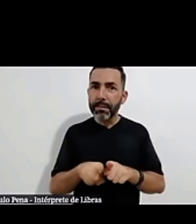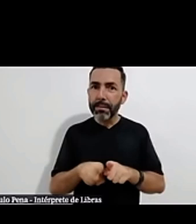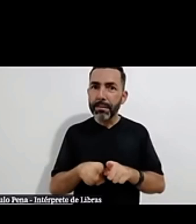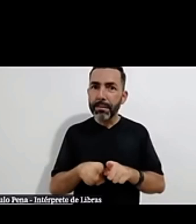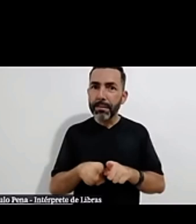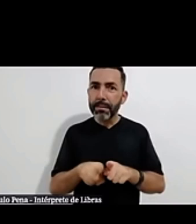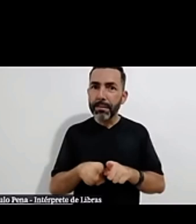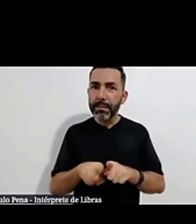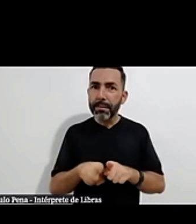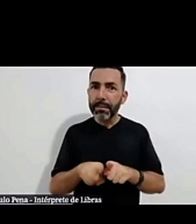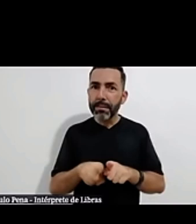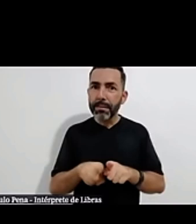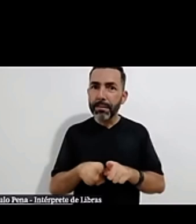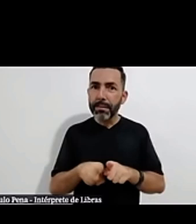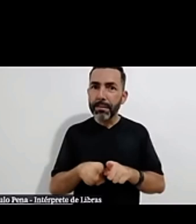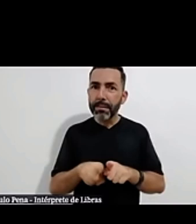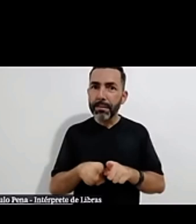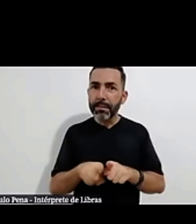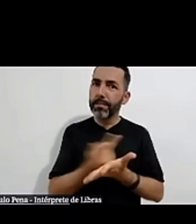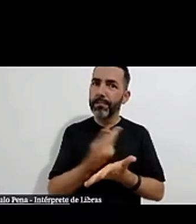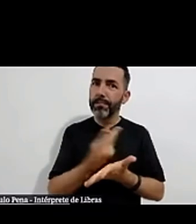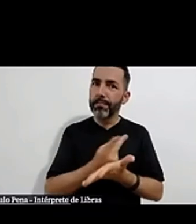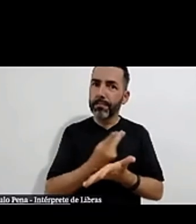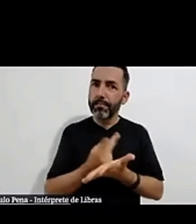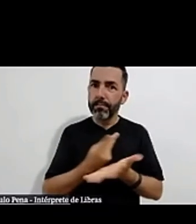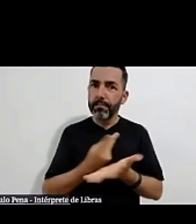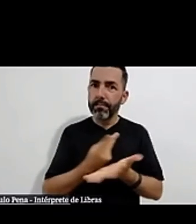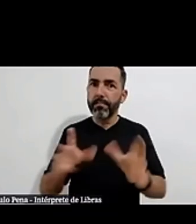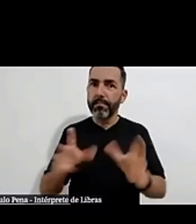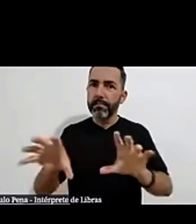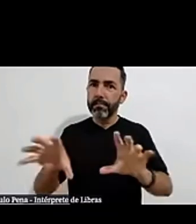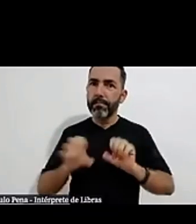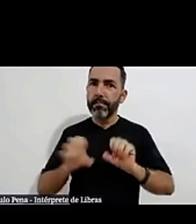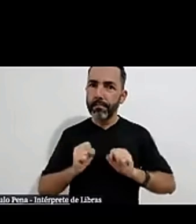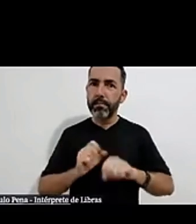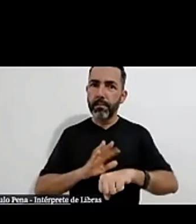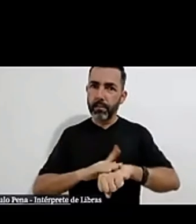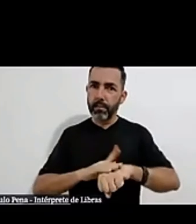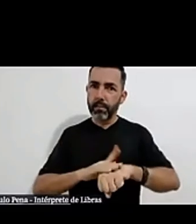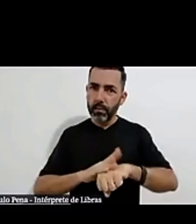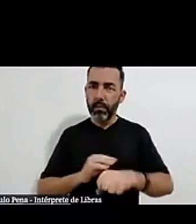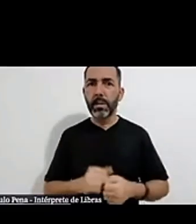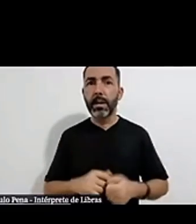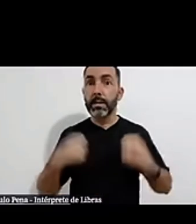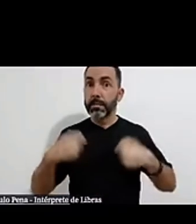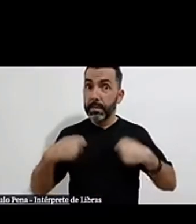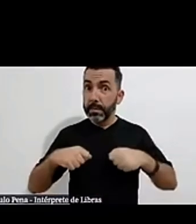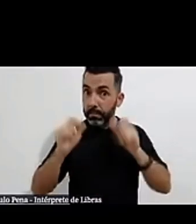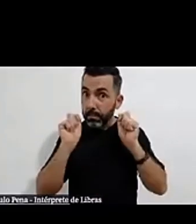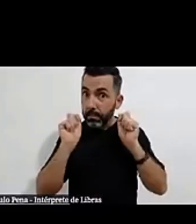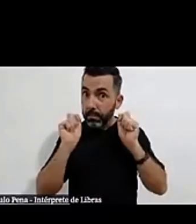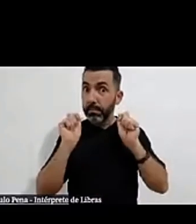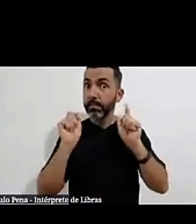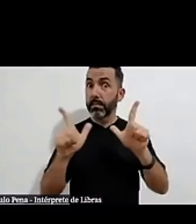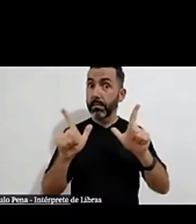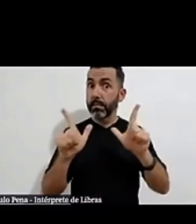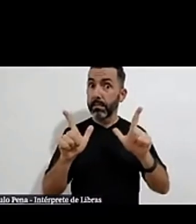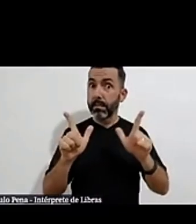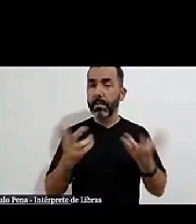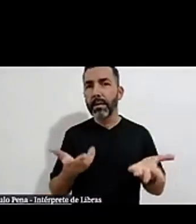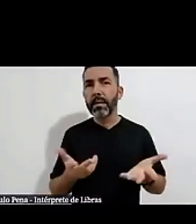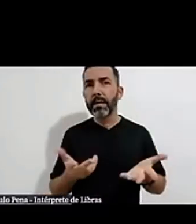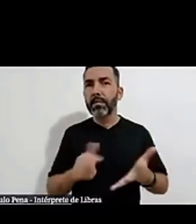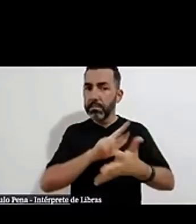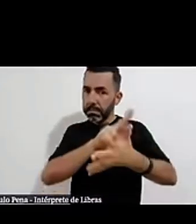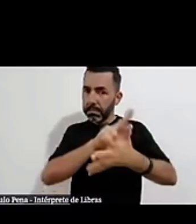de forma equivocada. Bom, então é preciso observar, né, esses parâmetros iniciais que eu